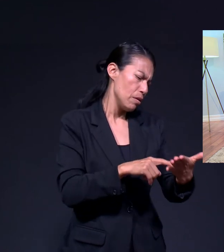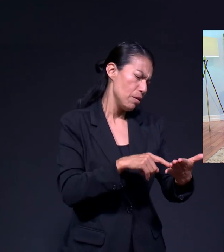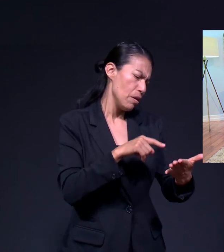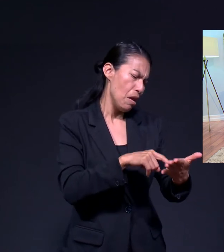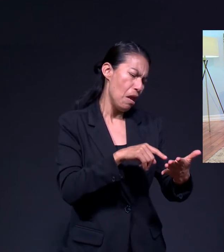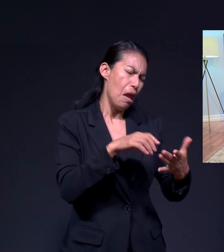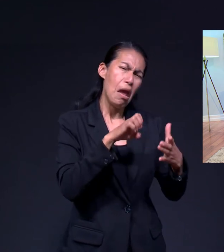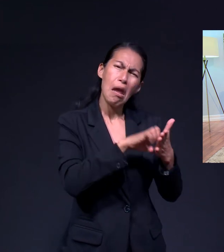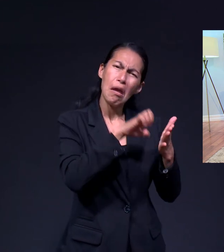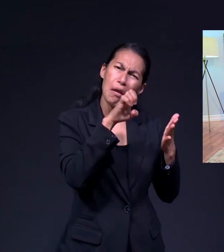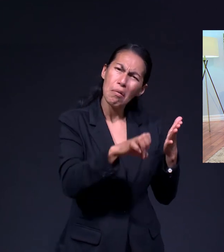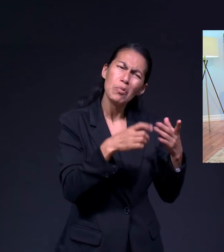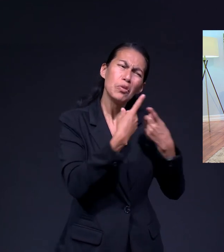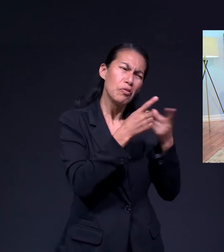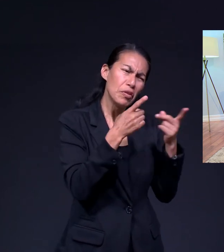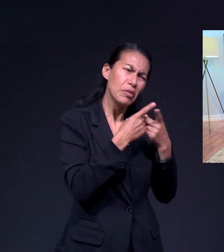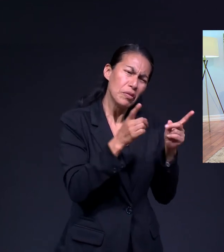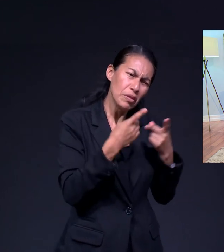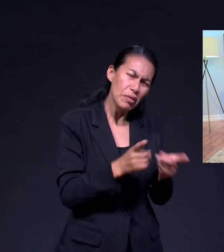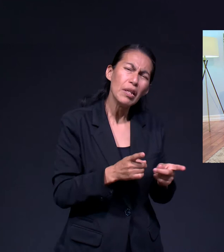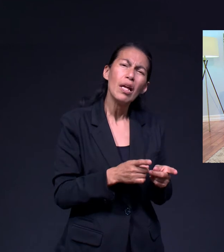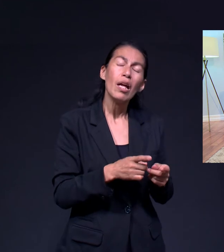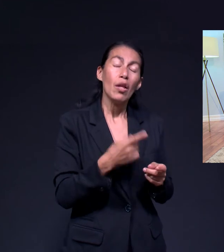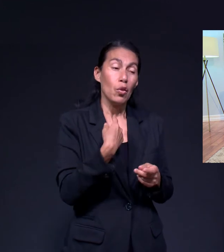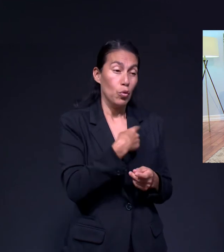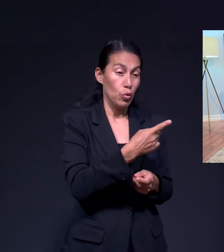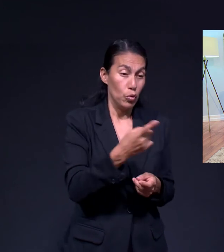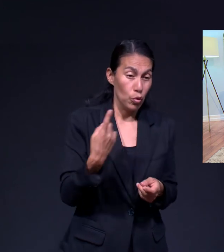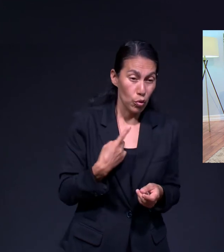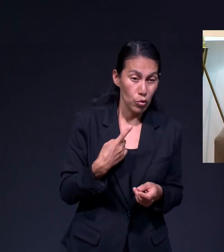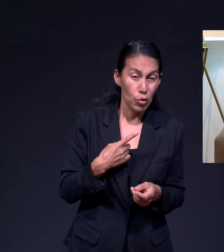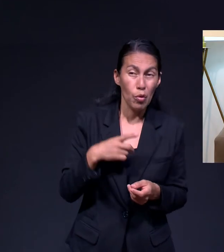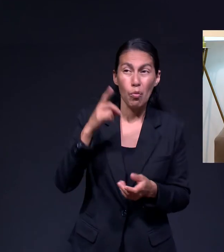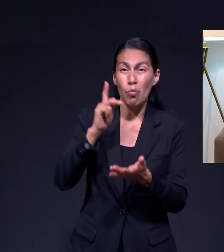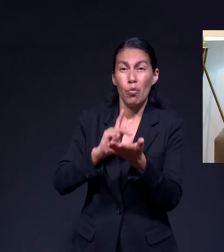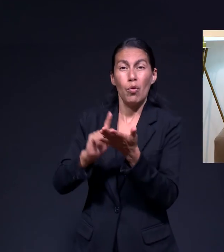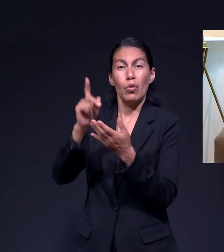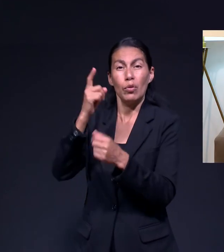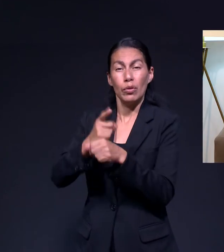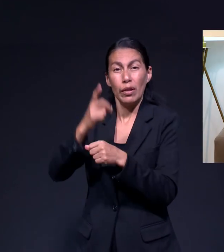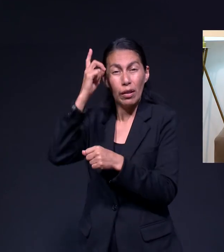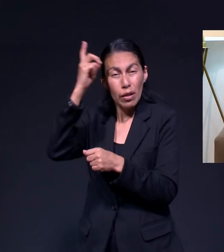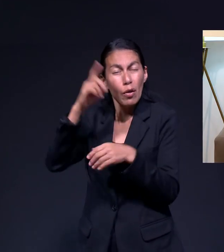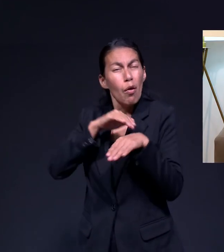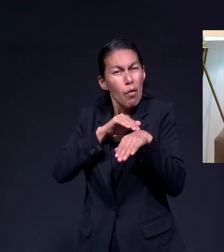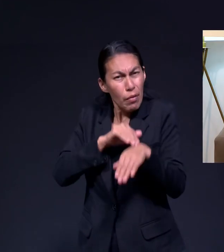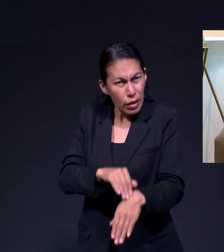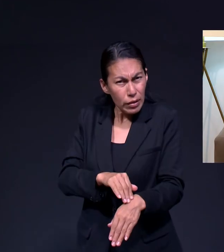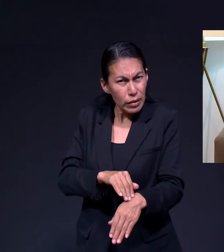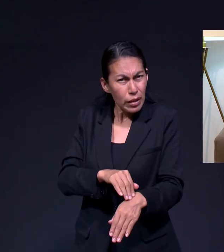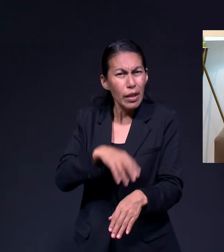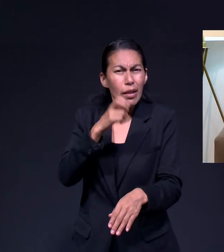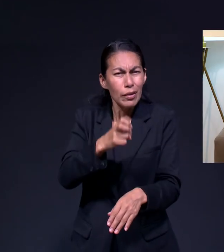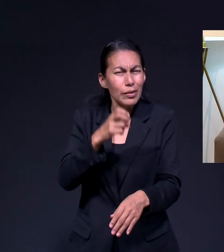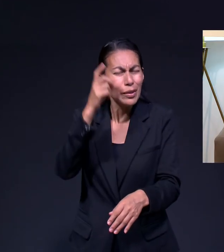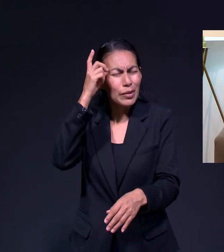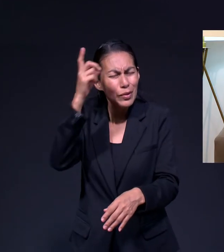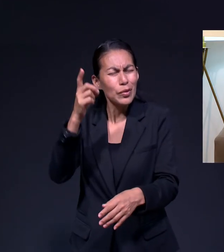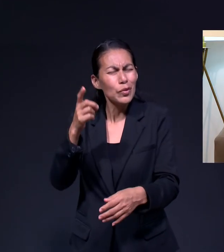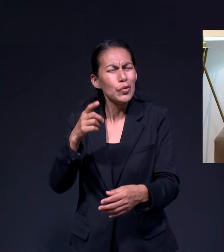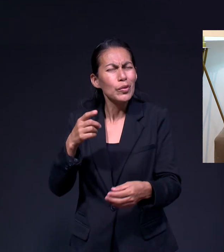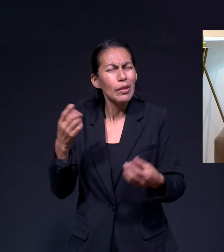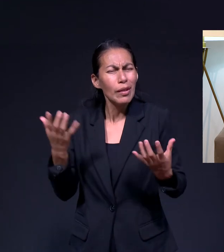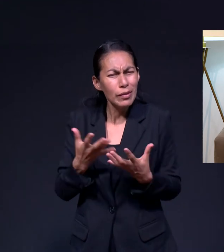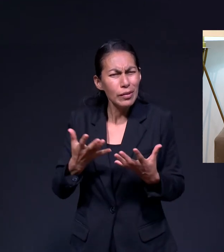dice que la fe viene como consecuencia de obedecer la voluntad de dios dentro